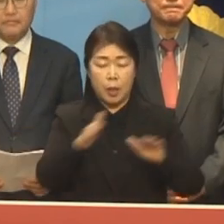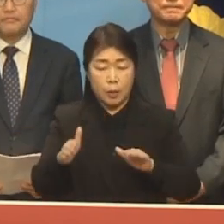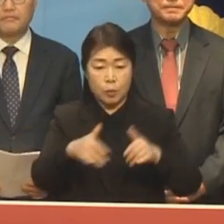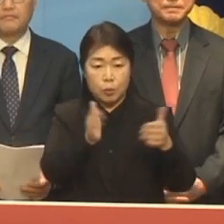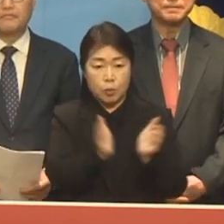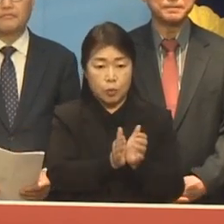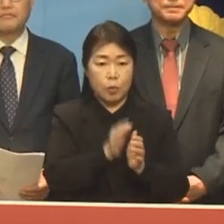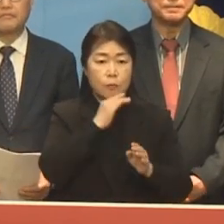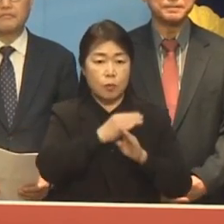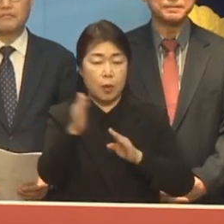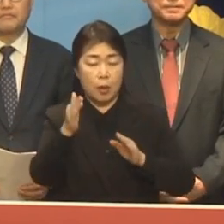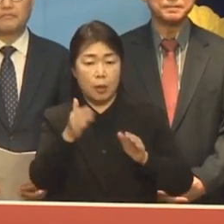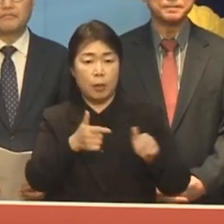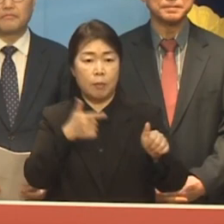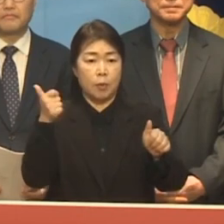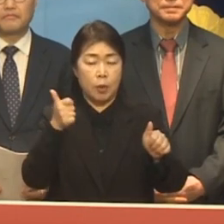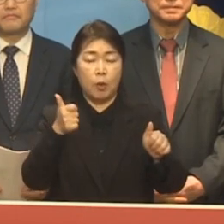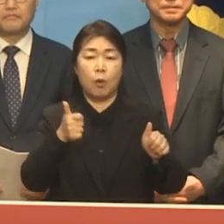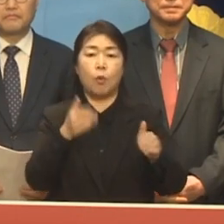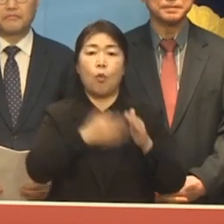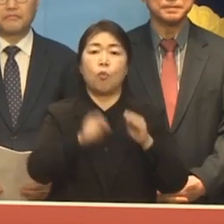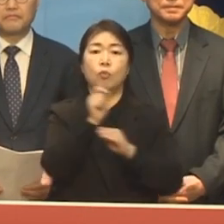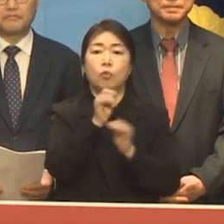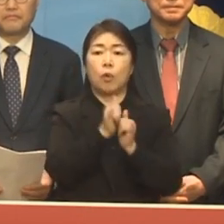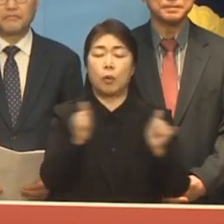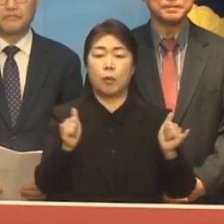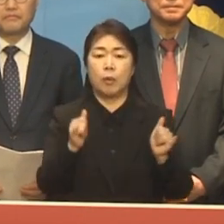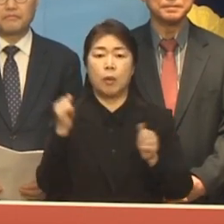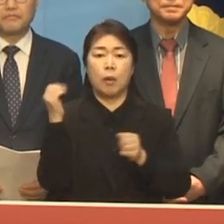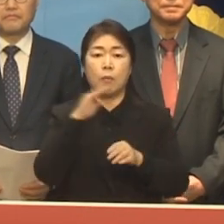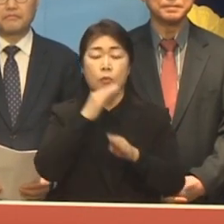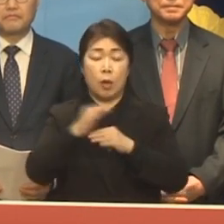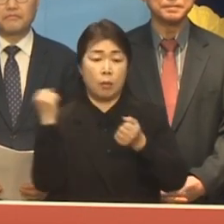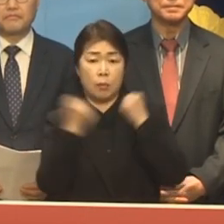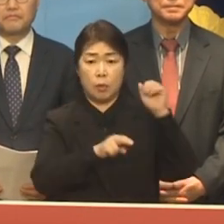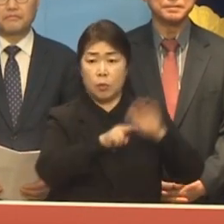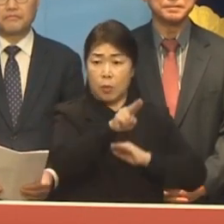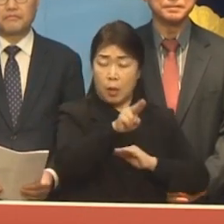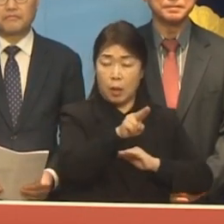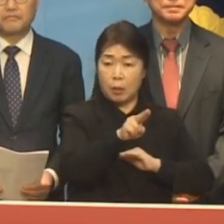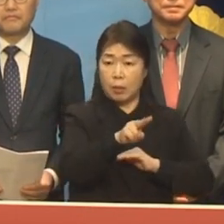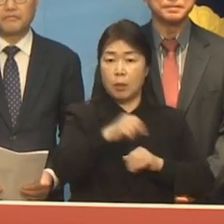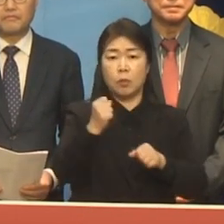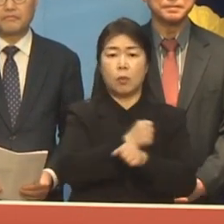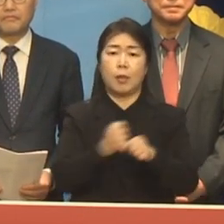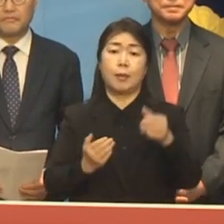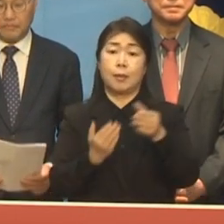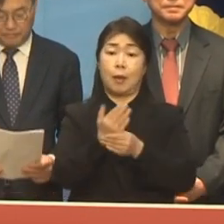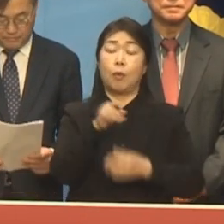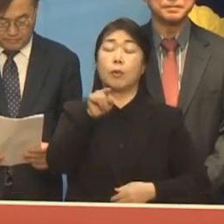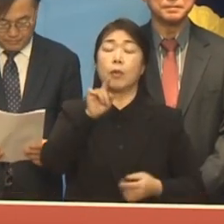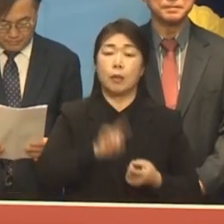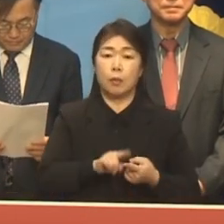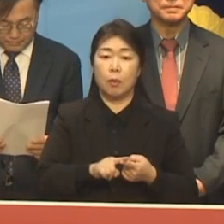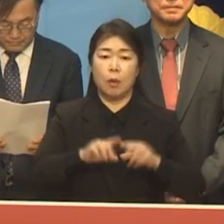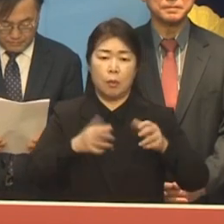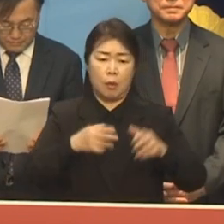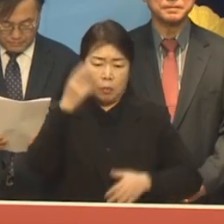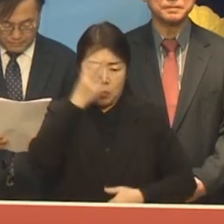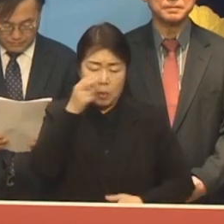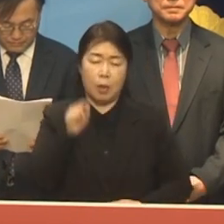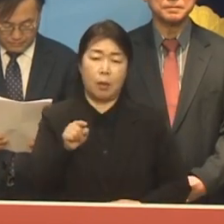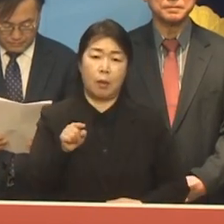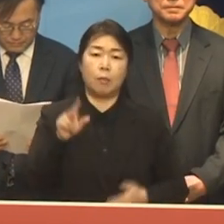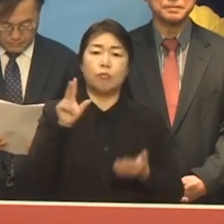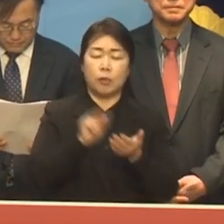피격 공무원 월북 조작 사건에 대한 국정조사 요구는 무능한 권력이 오판했을 때